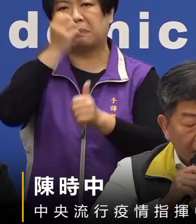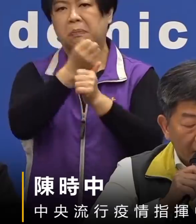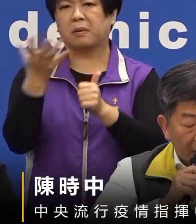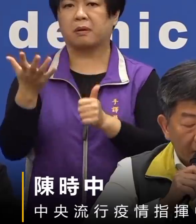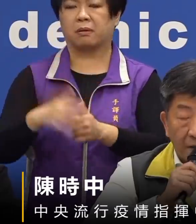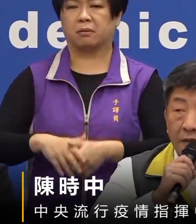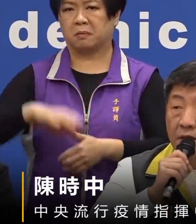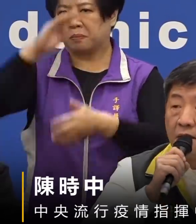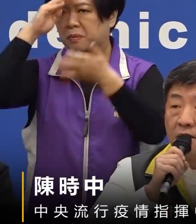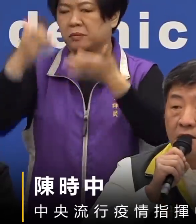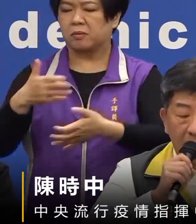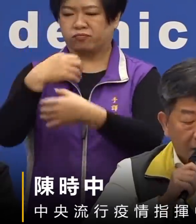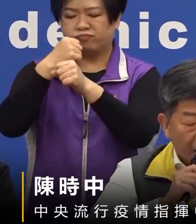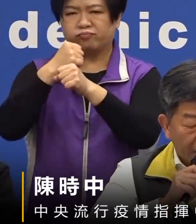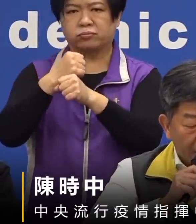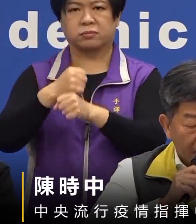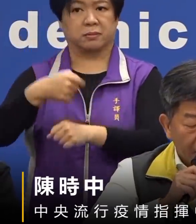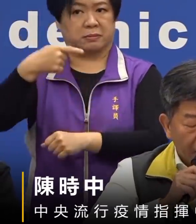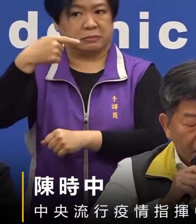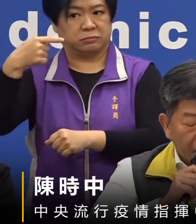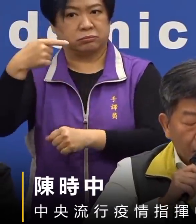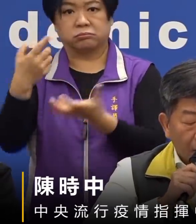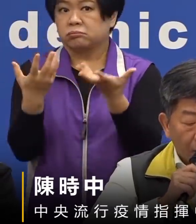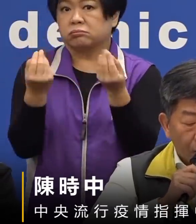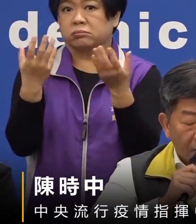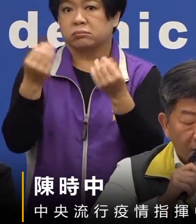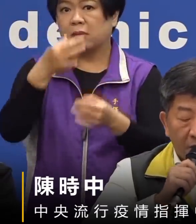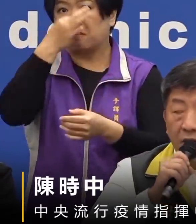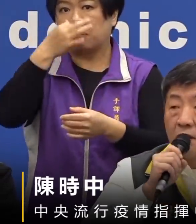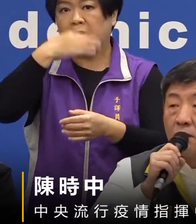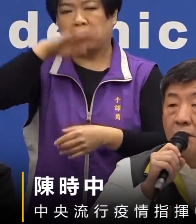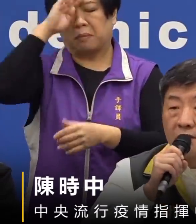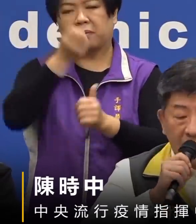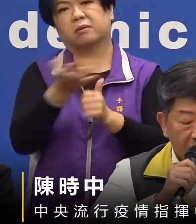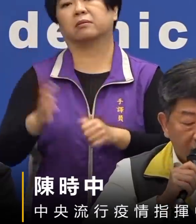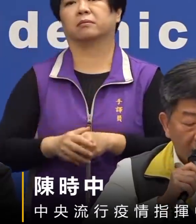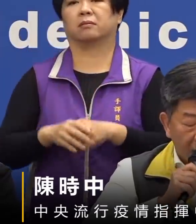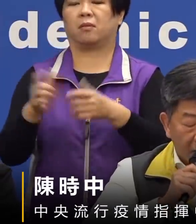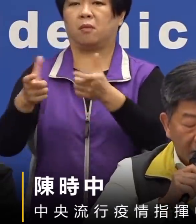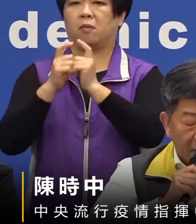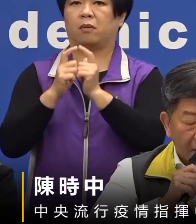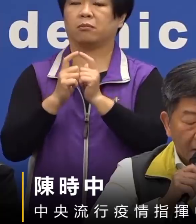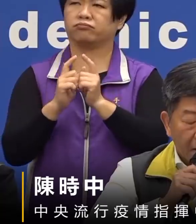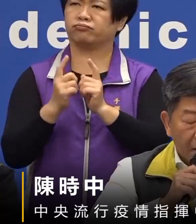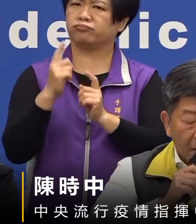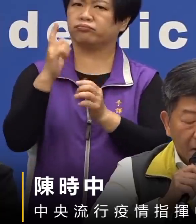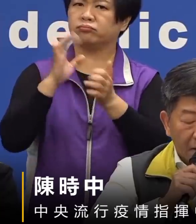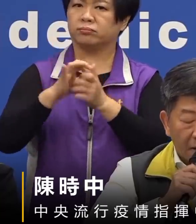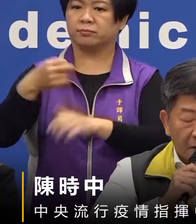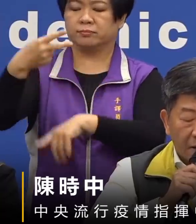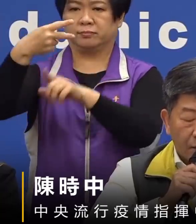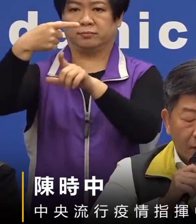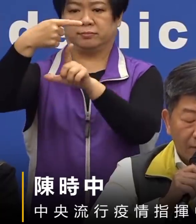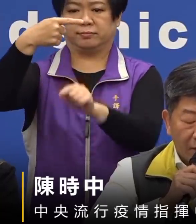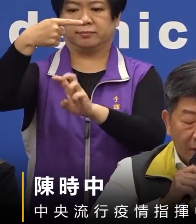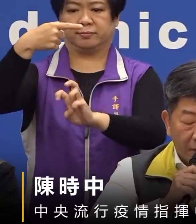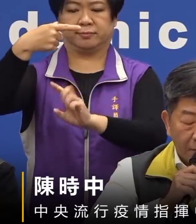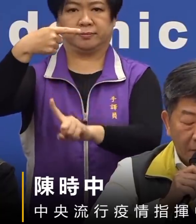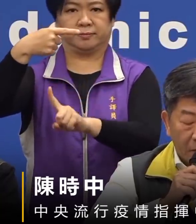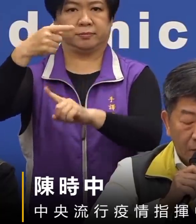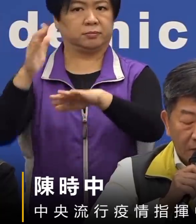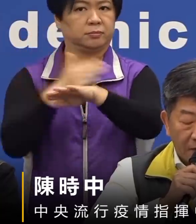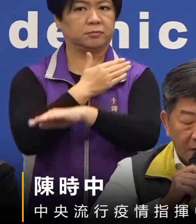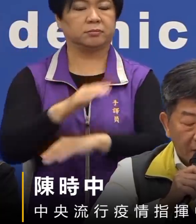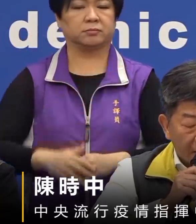且流感检验阴性的个案，回溯至1月31日起，好、进行武汉肺